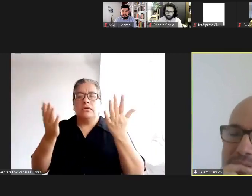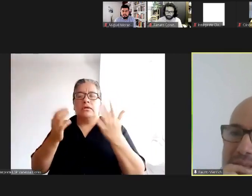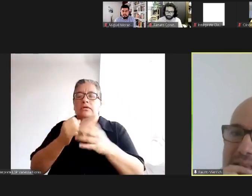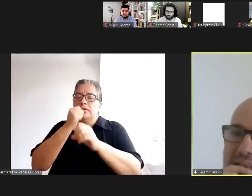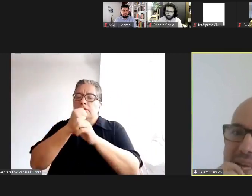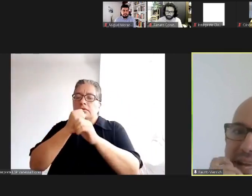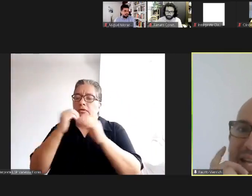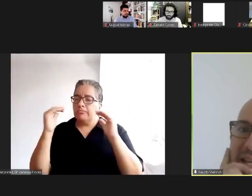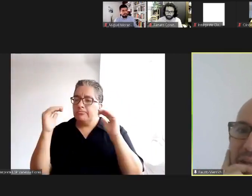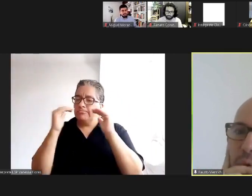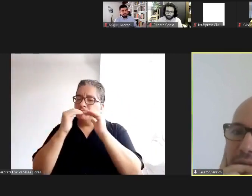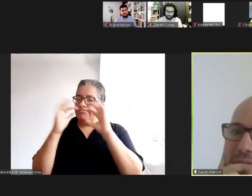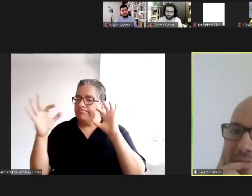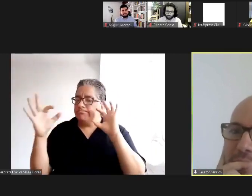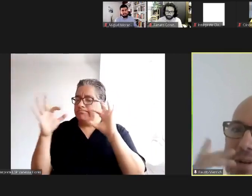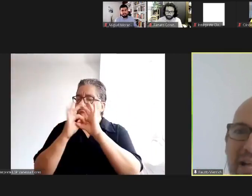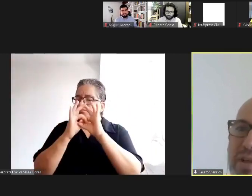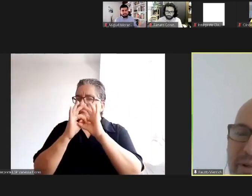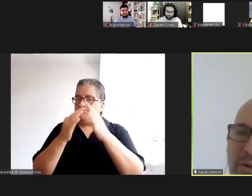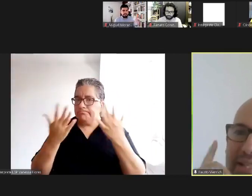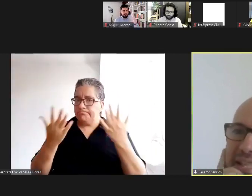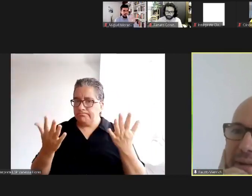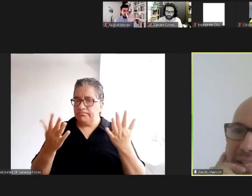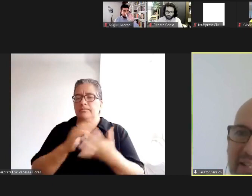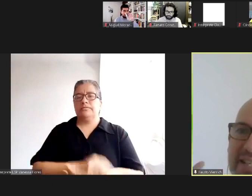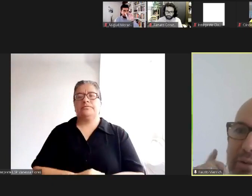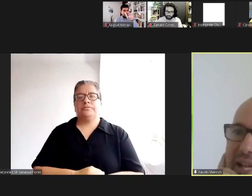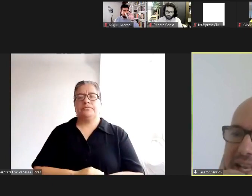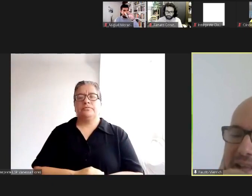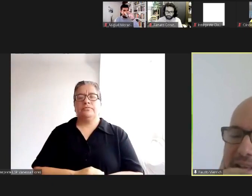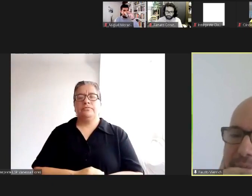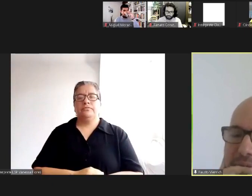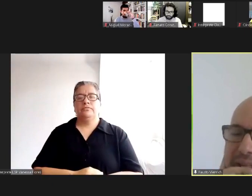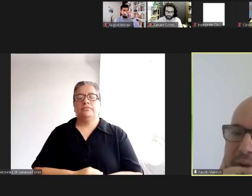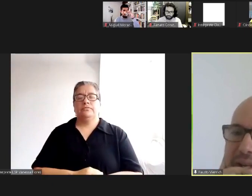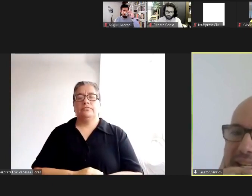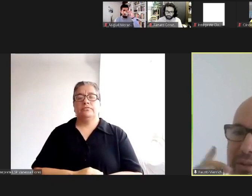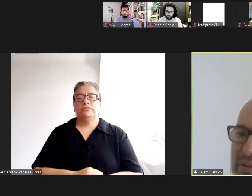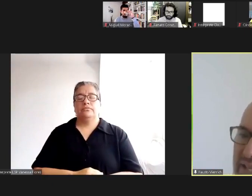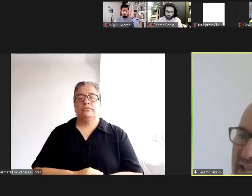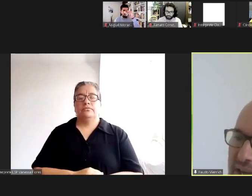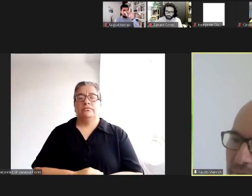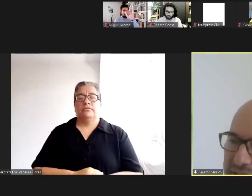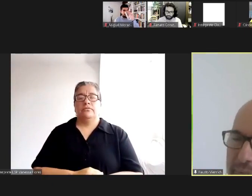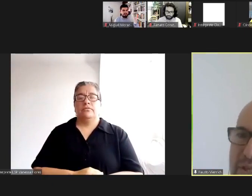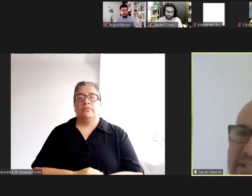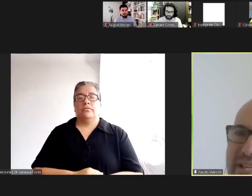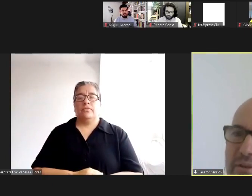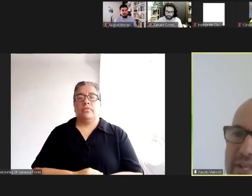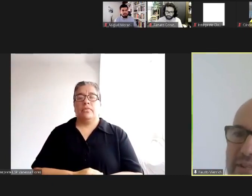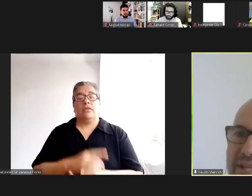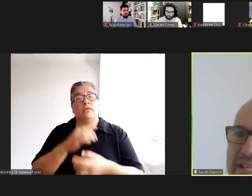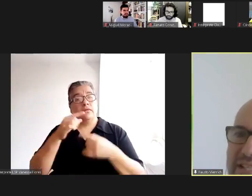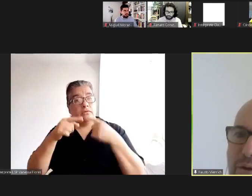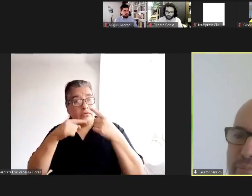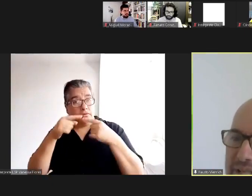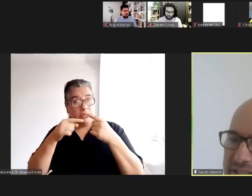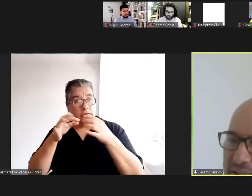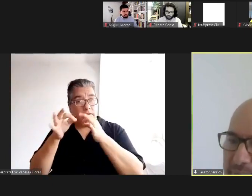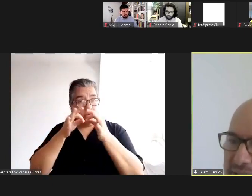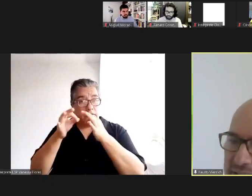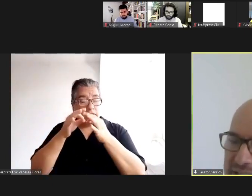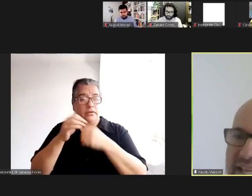¿no? En cuanto a la labor, a lo que me comentabas y entrando a la pregunta en concreto, ¿qué labor se ha venido desarrollando en el